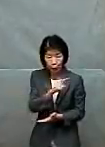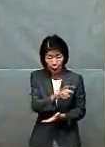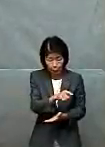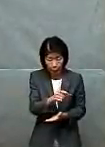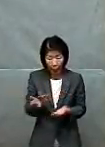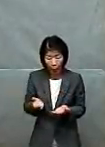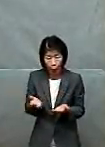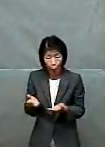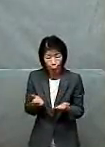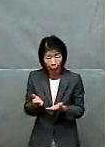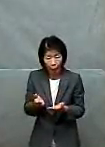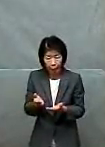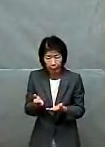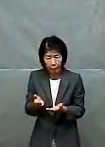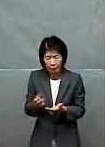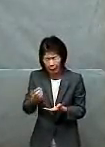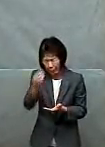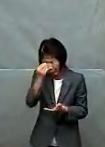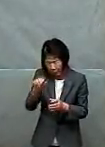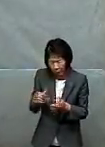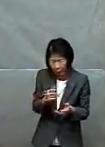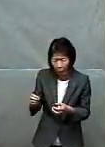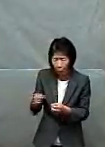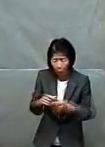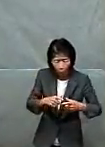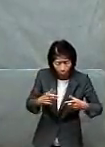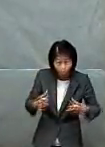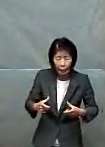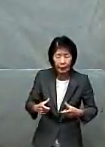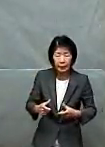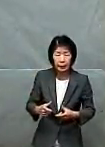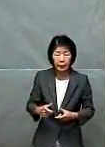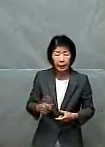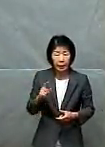そのものによる被害が大きかったというふうなことで、